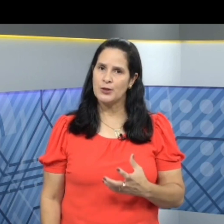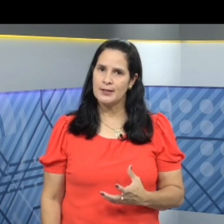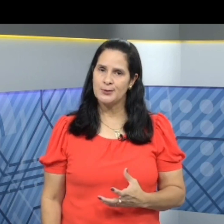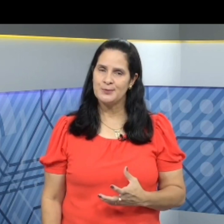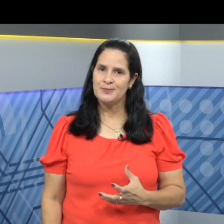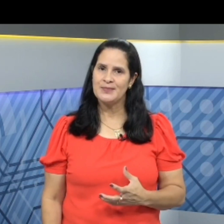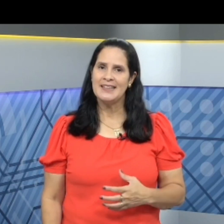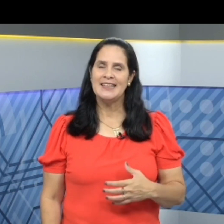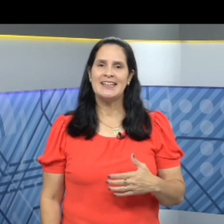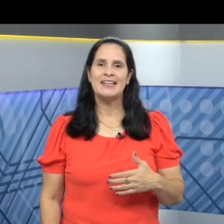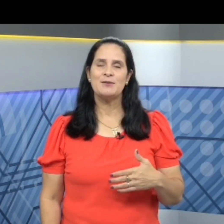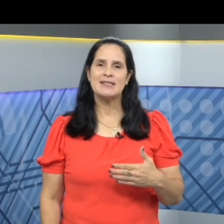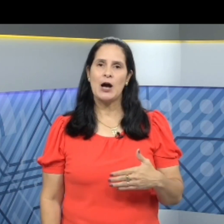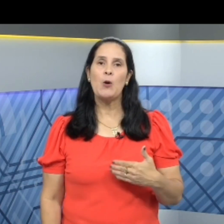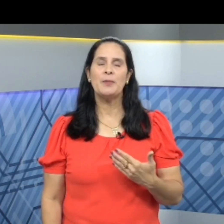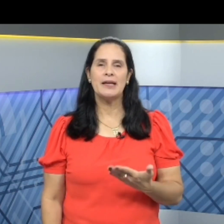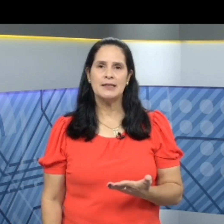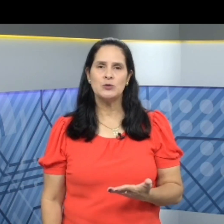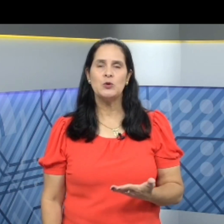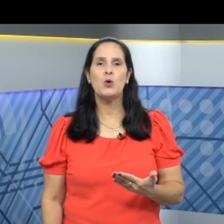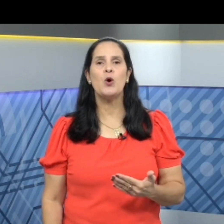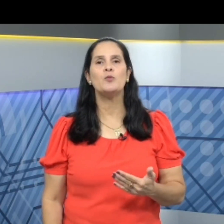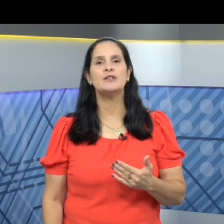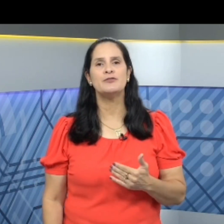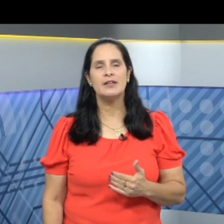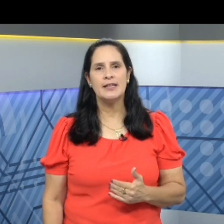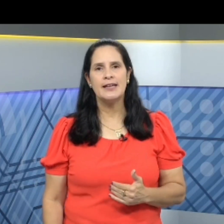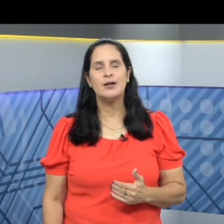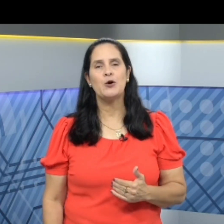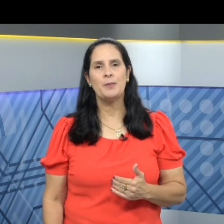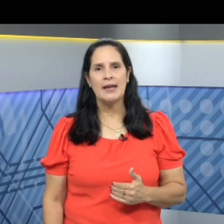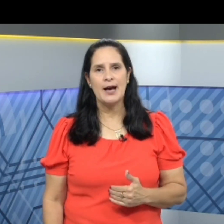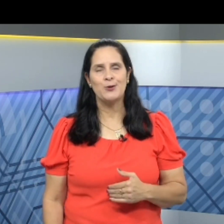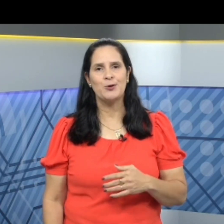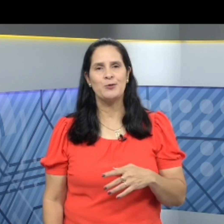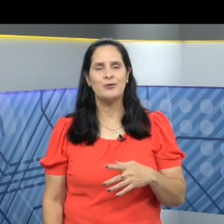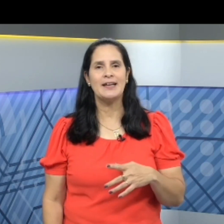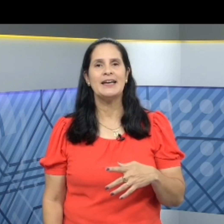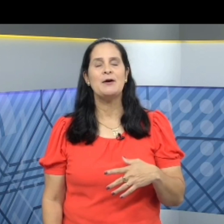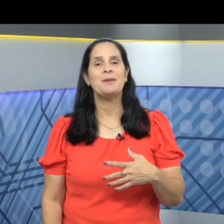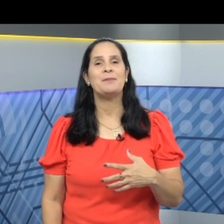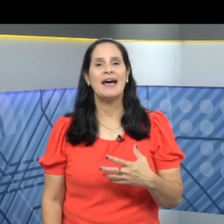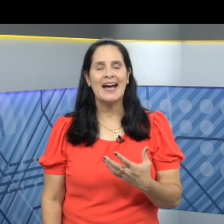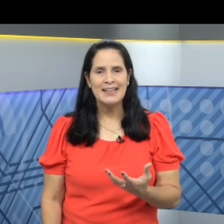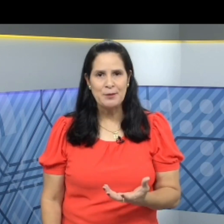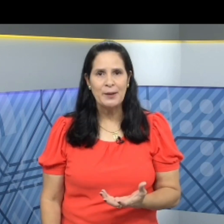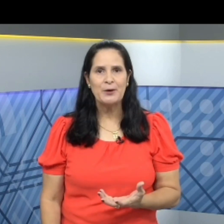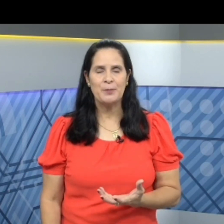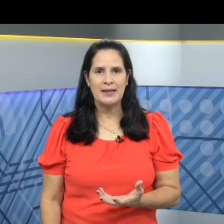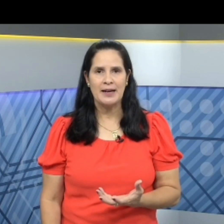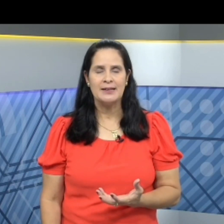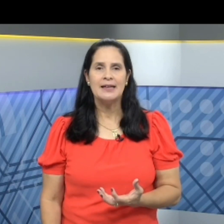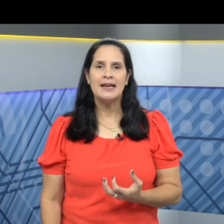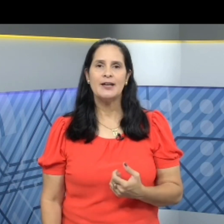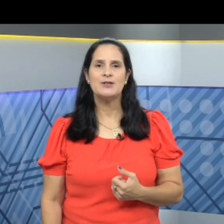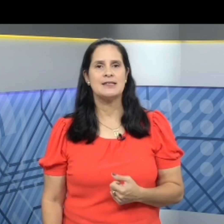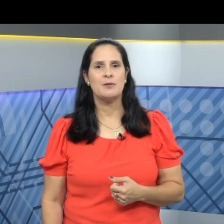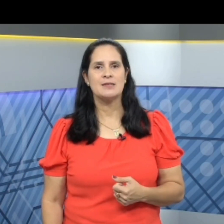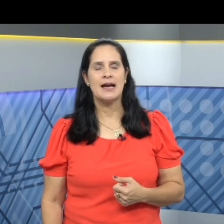funcionando e que não está operando como deveria operar, ou como foi preparada para operar. E aí nós temos a